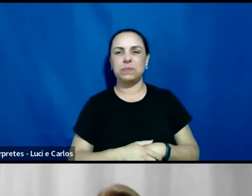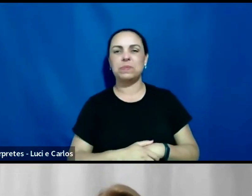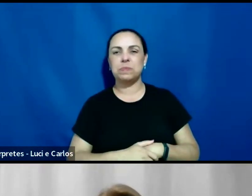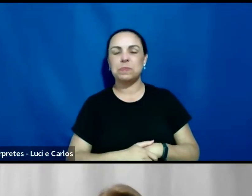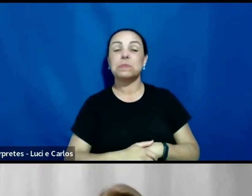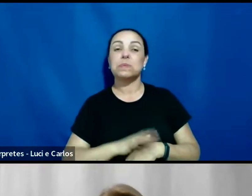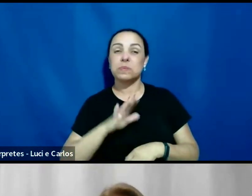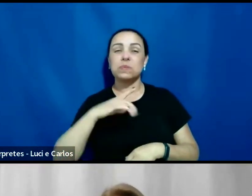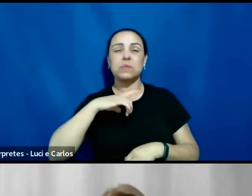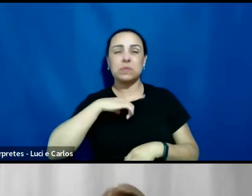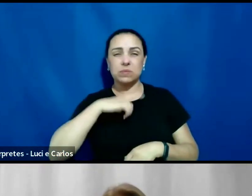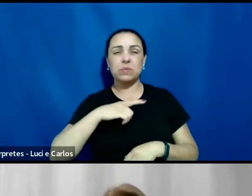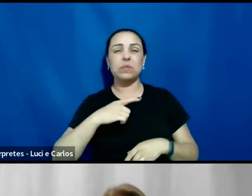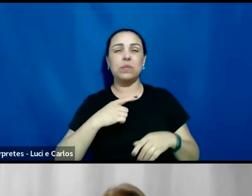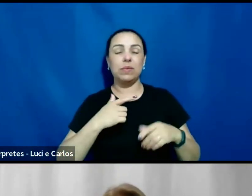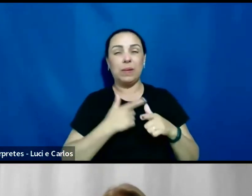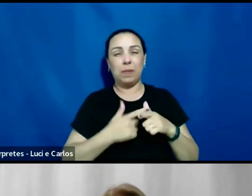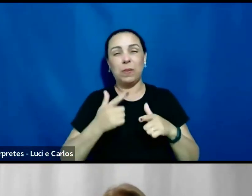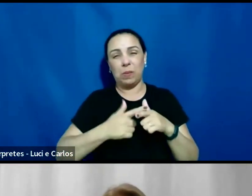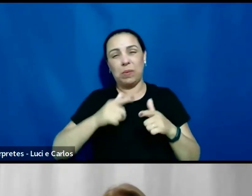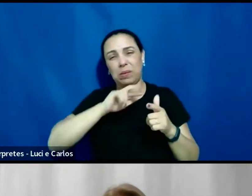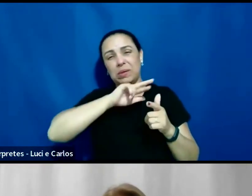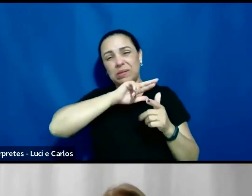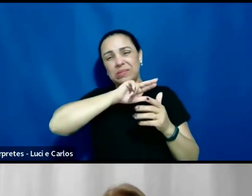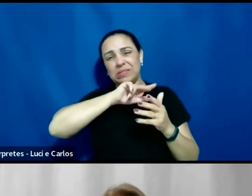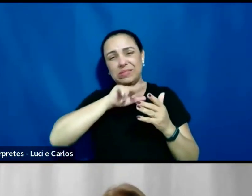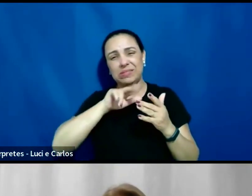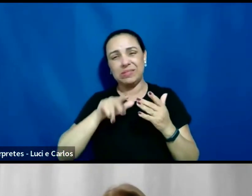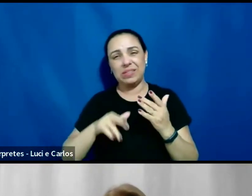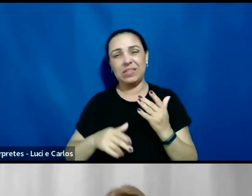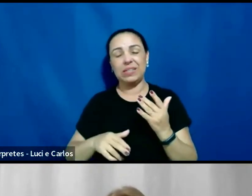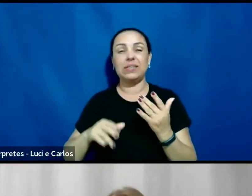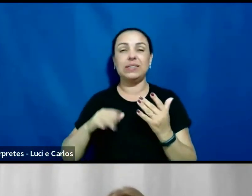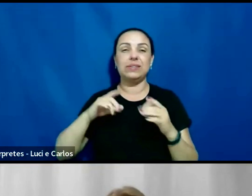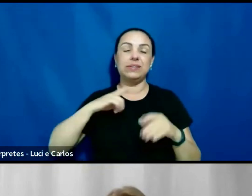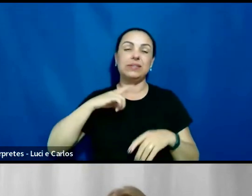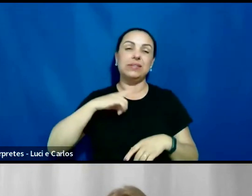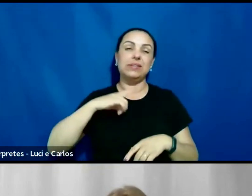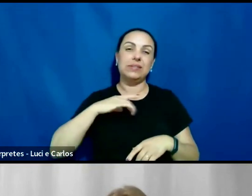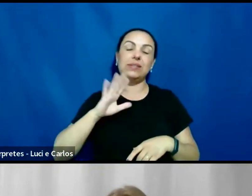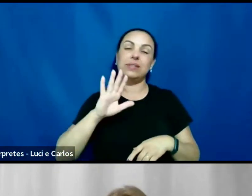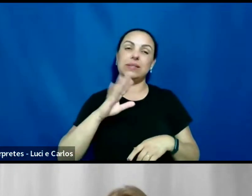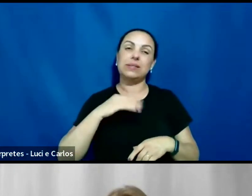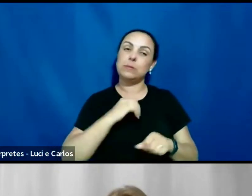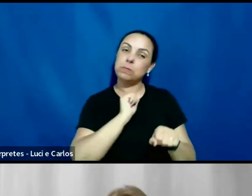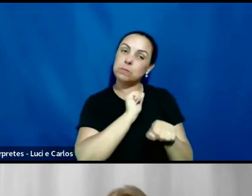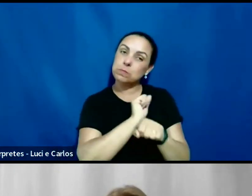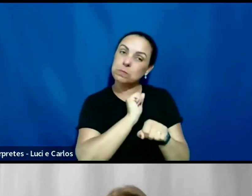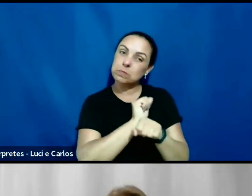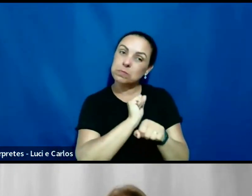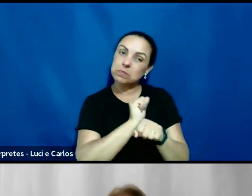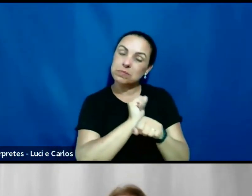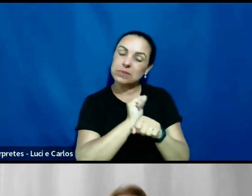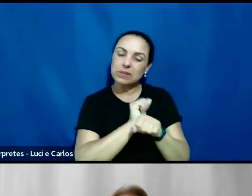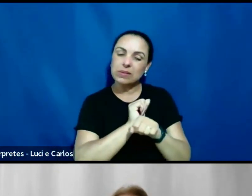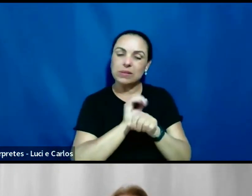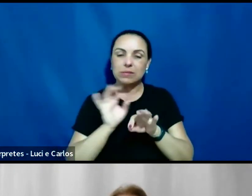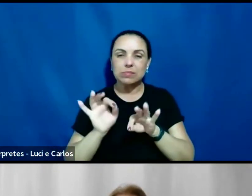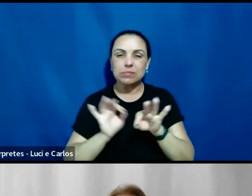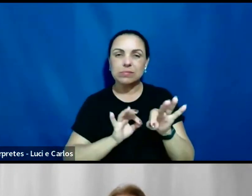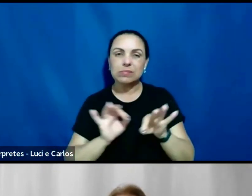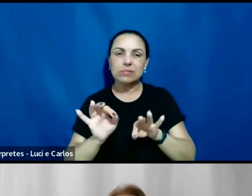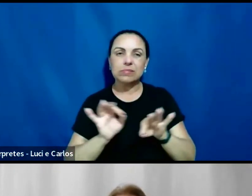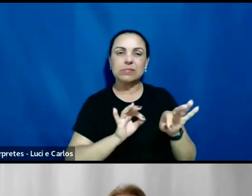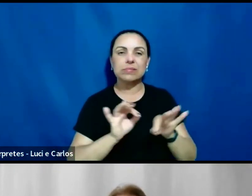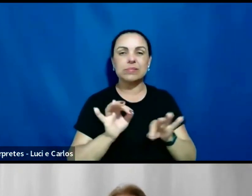eram muitos quadros de problemas de saúde, eu resolvi esperar, porque geralmente o indicado é que com